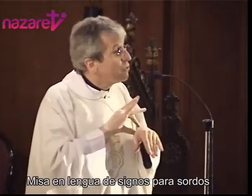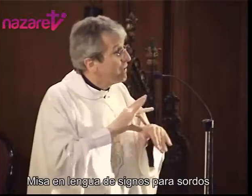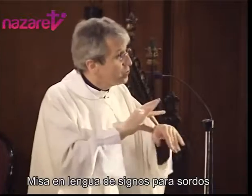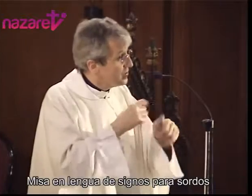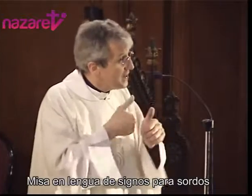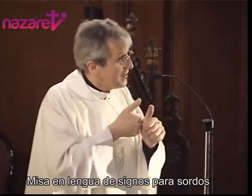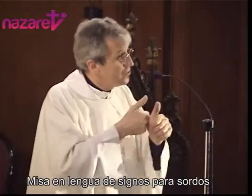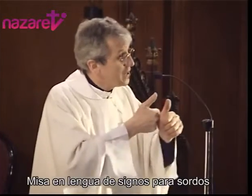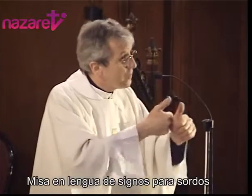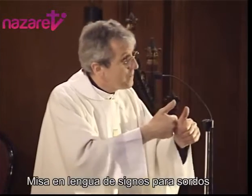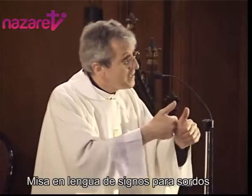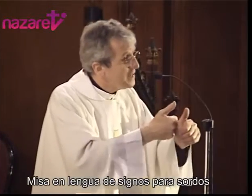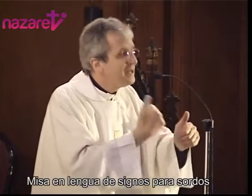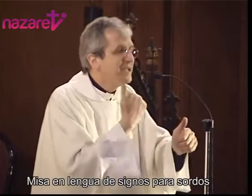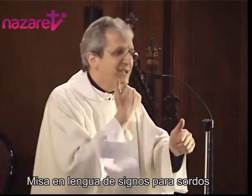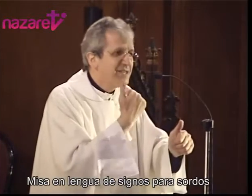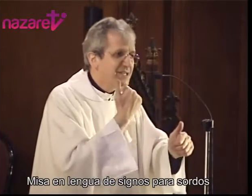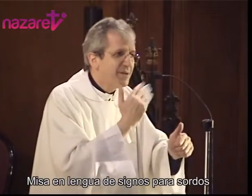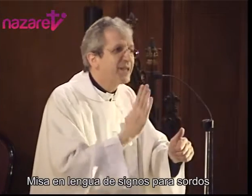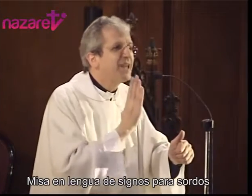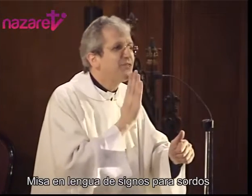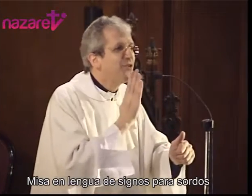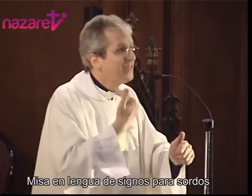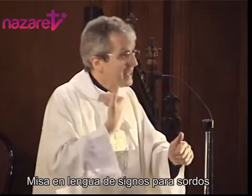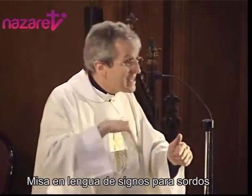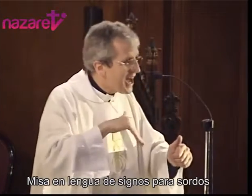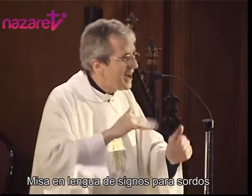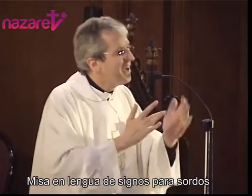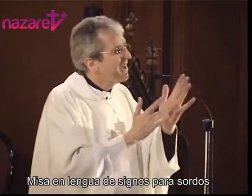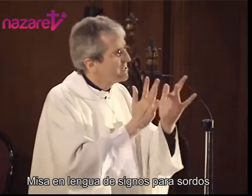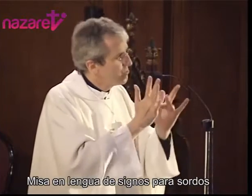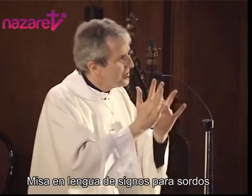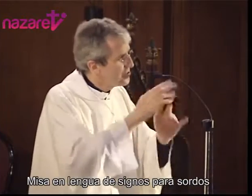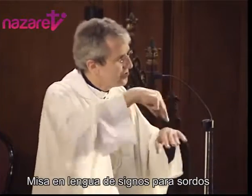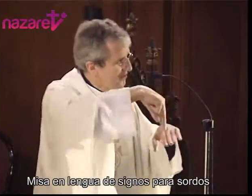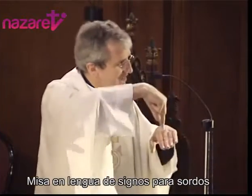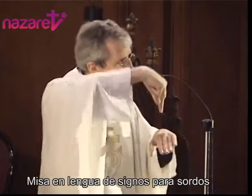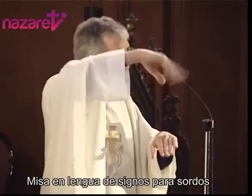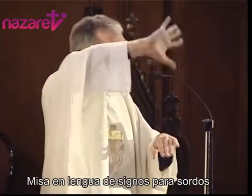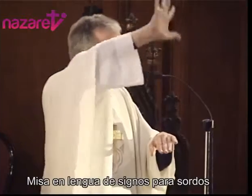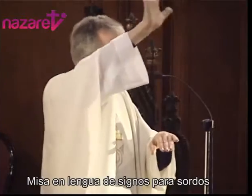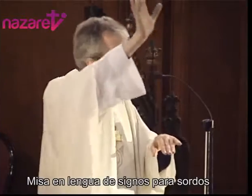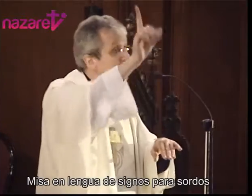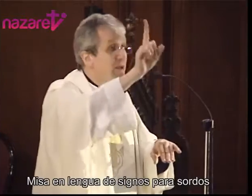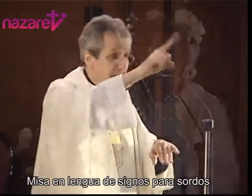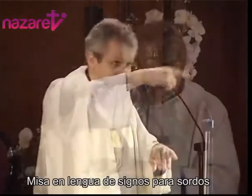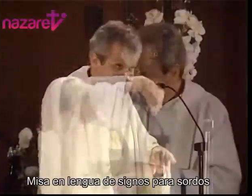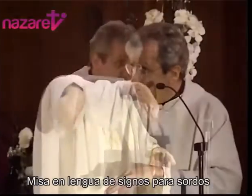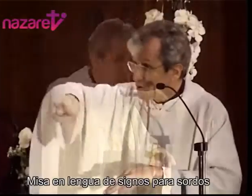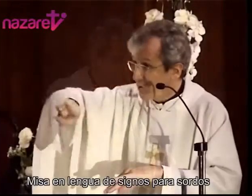nos guía y nos acompaña, y de saber que donde ya Jesucristo está en el cielo, también nosotros,